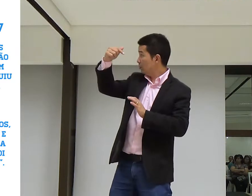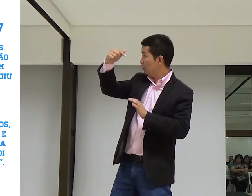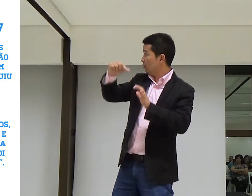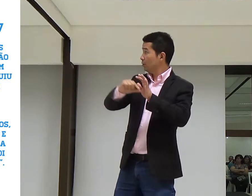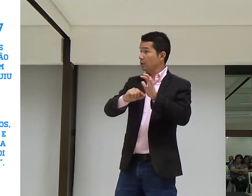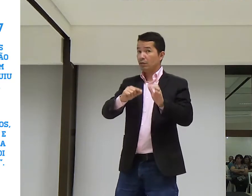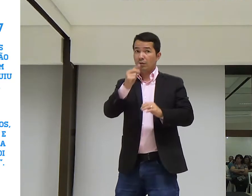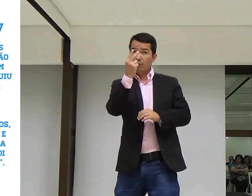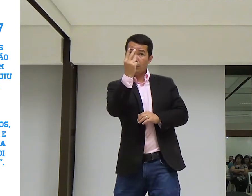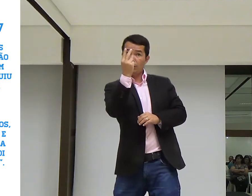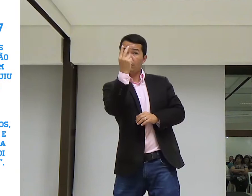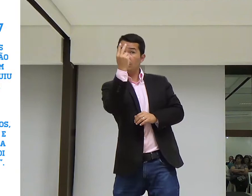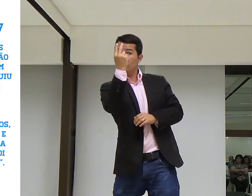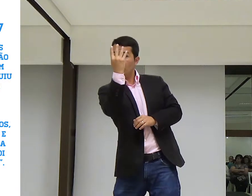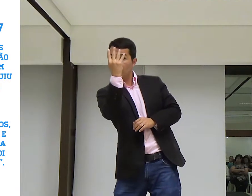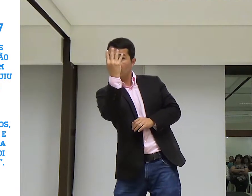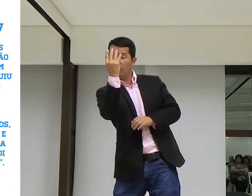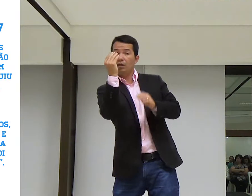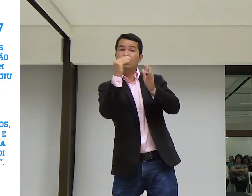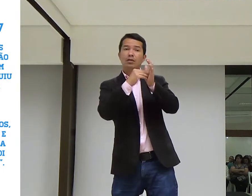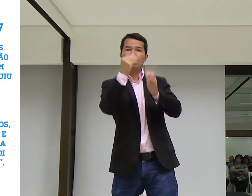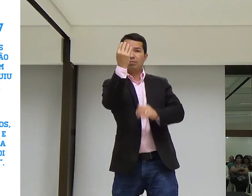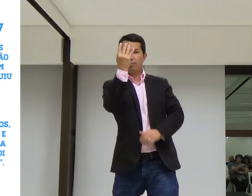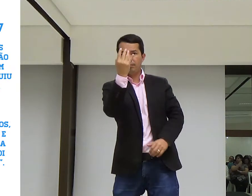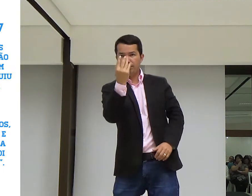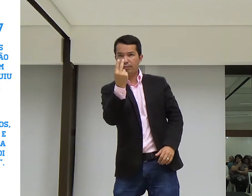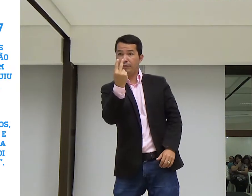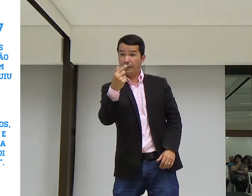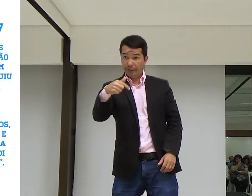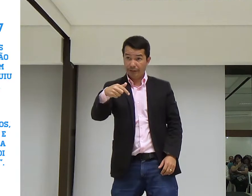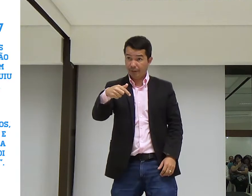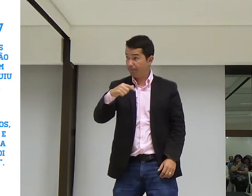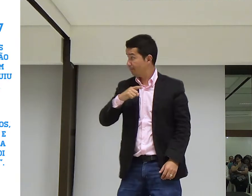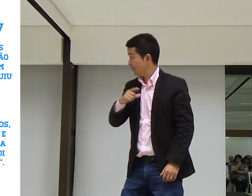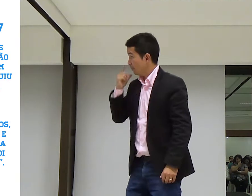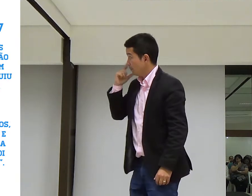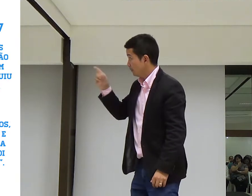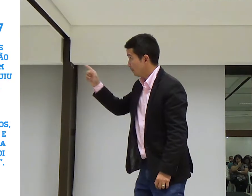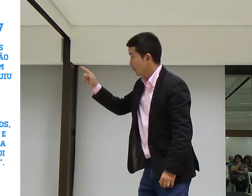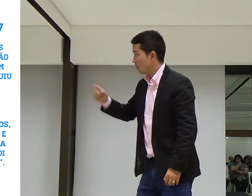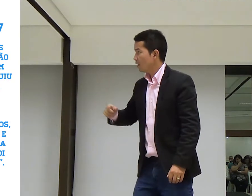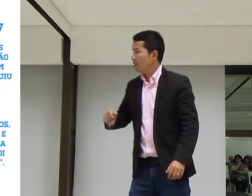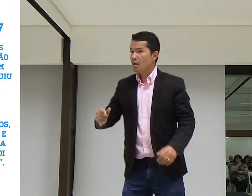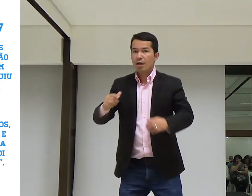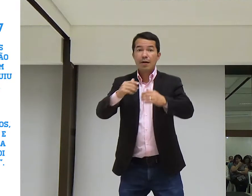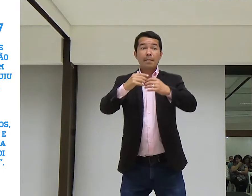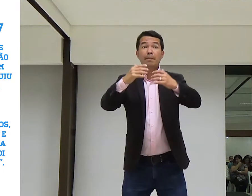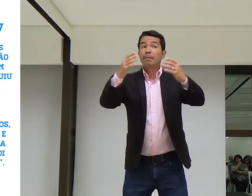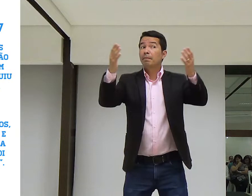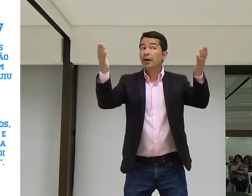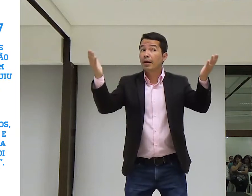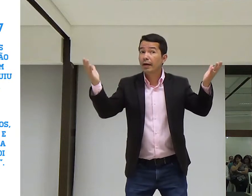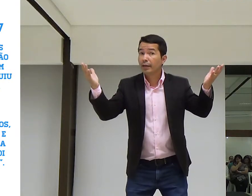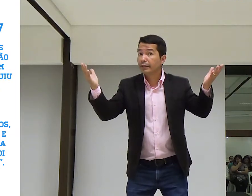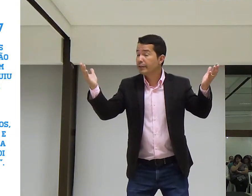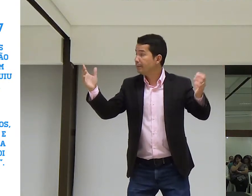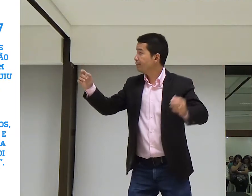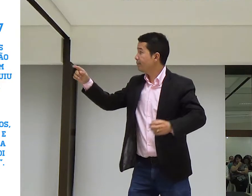Mateus, no capítulo 7, versículo 24 até o 27, diz: mas